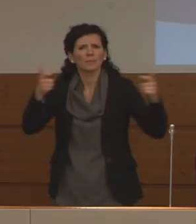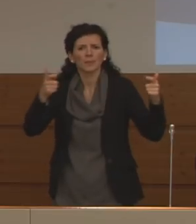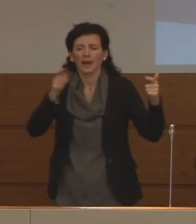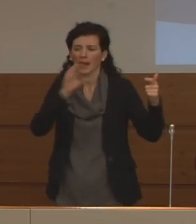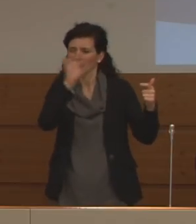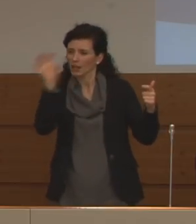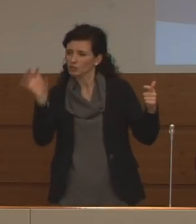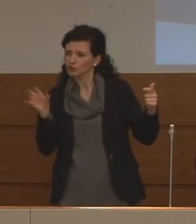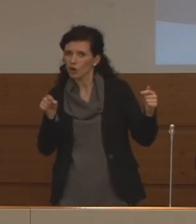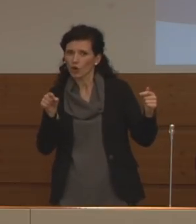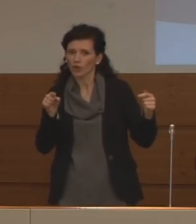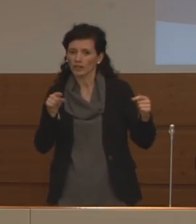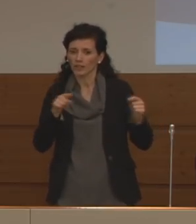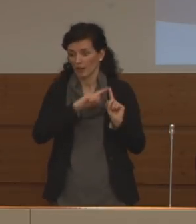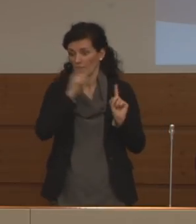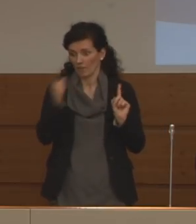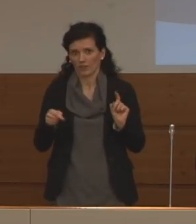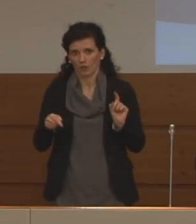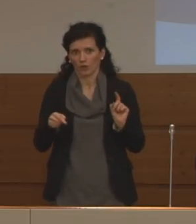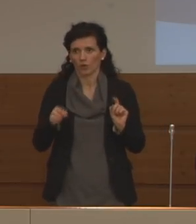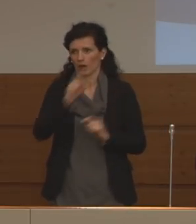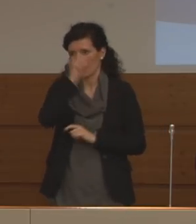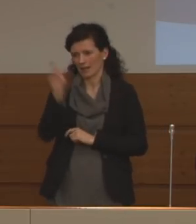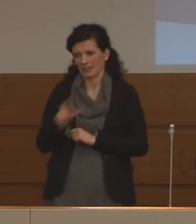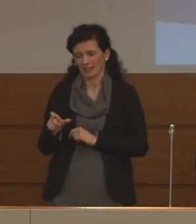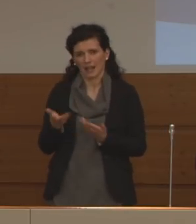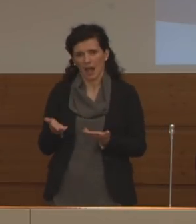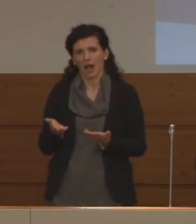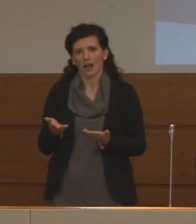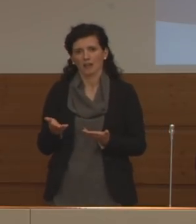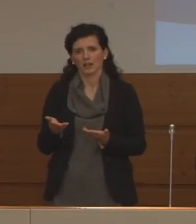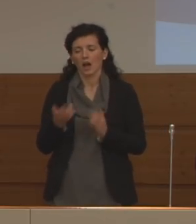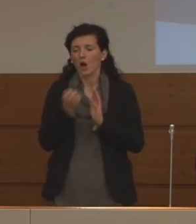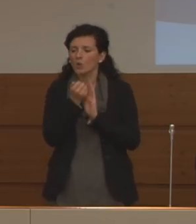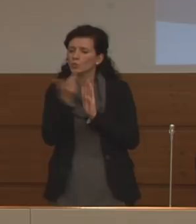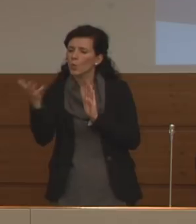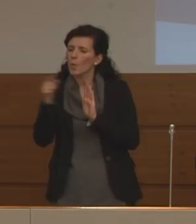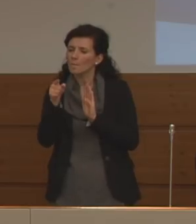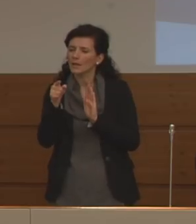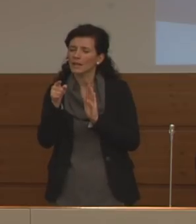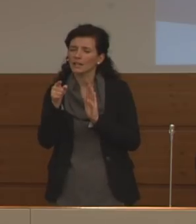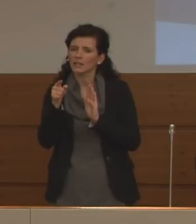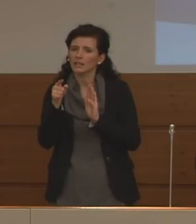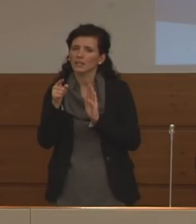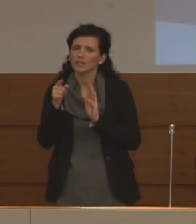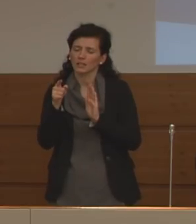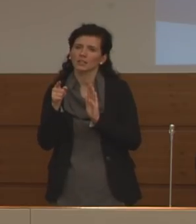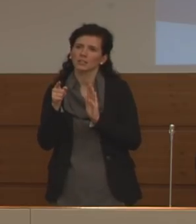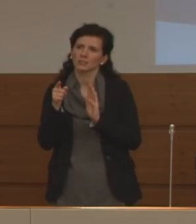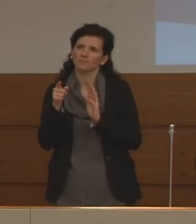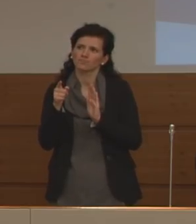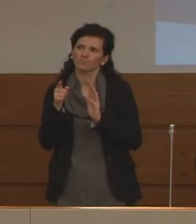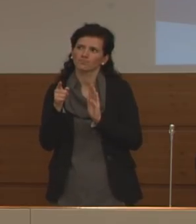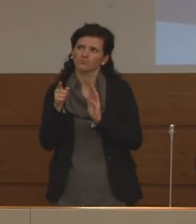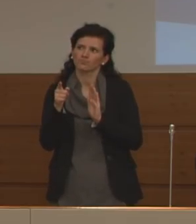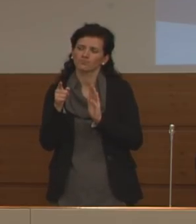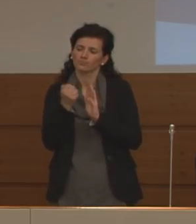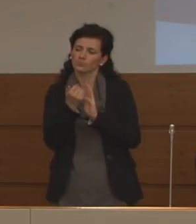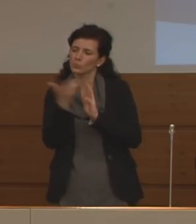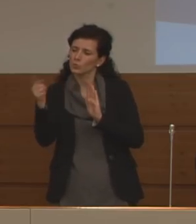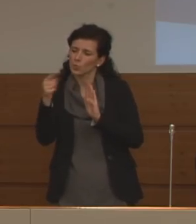oggi ve l'ho ricordato prima numericamente sono la maggior parte non